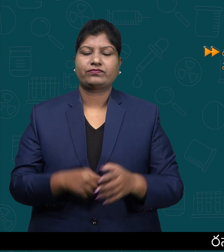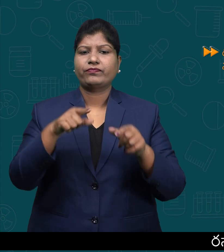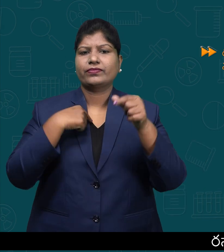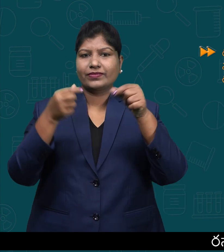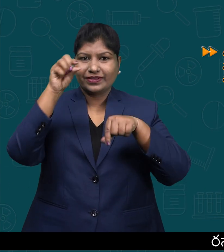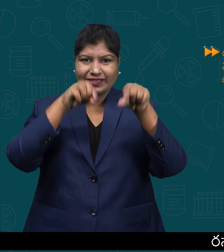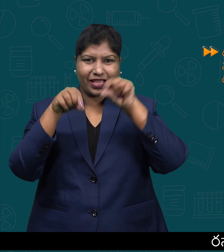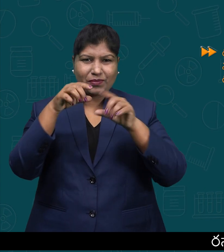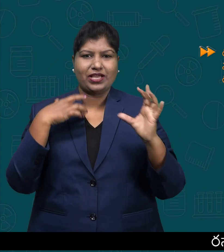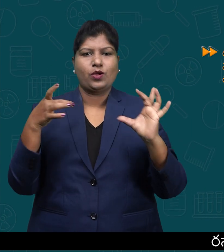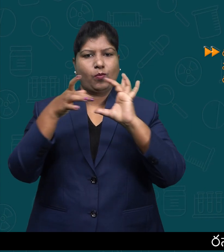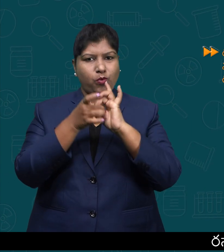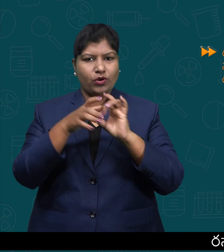రసాయన బంధం,